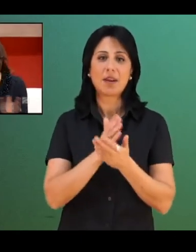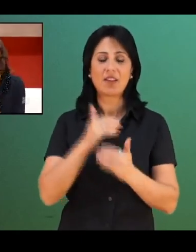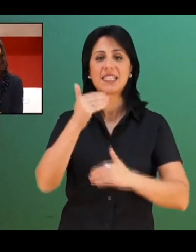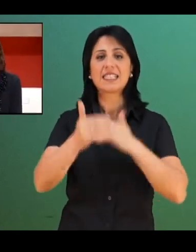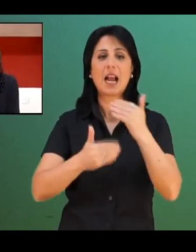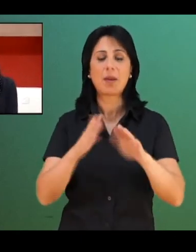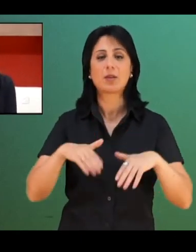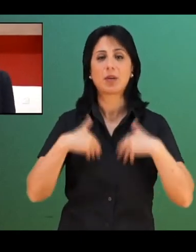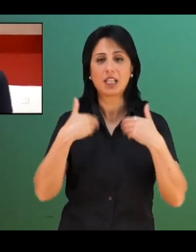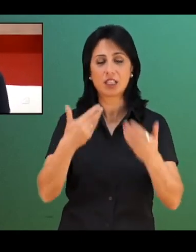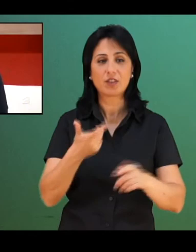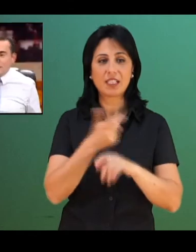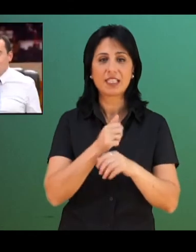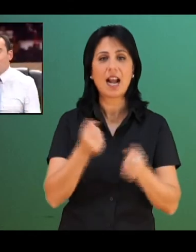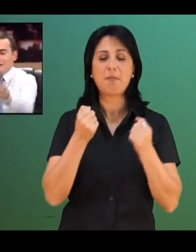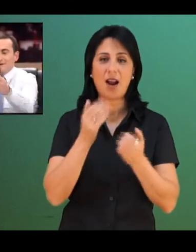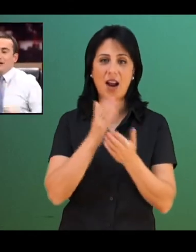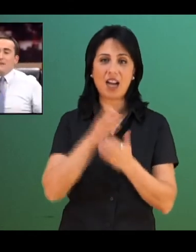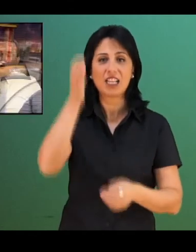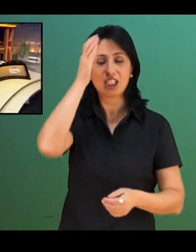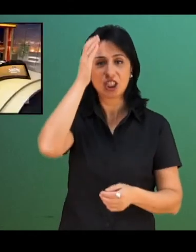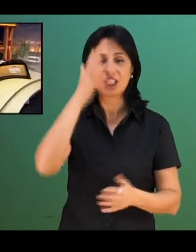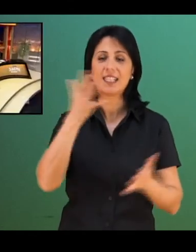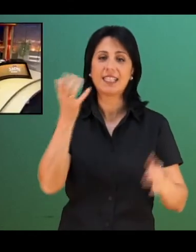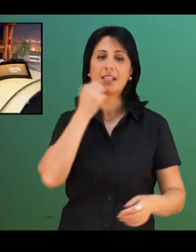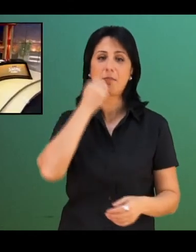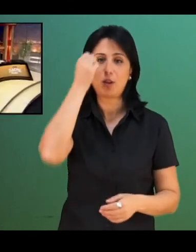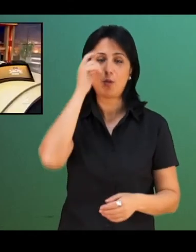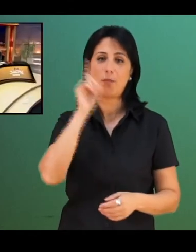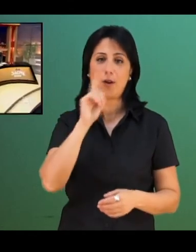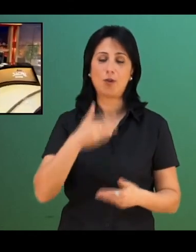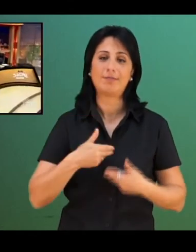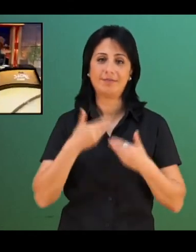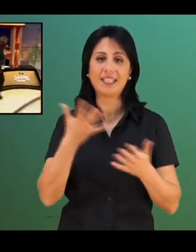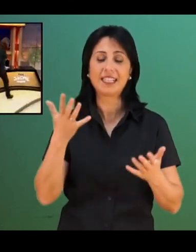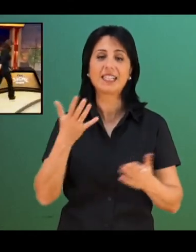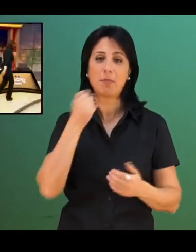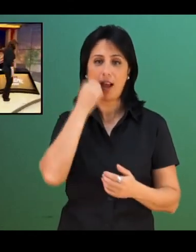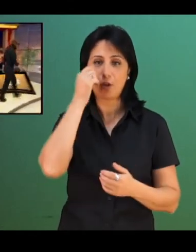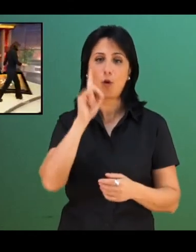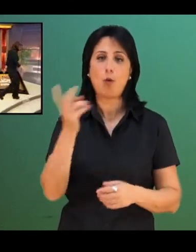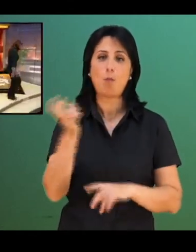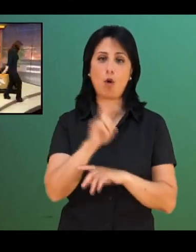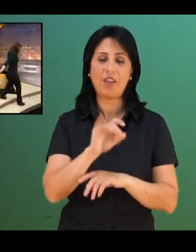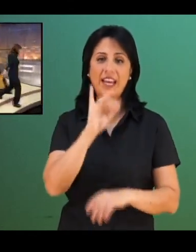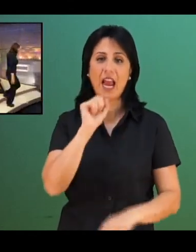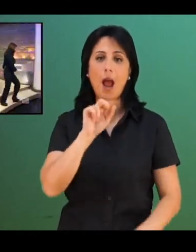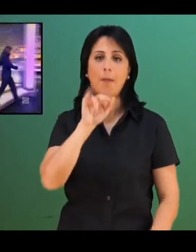მადლობა რომ გაიხარე, დიდი მადლობა რომ მოხვედი. იაფარულავა იყო ჩვენი სტუმარი, მადლობა.